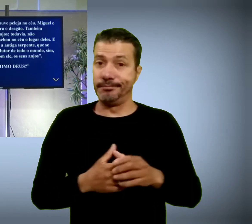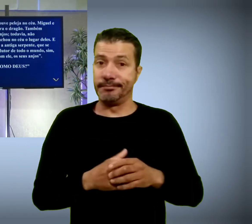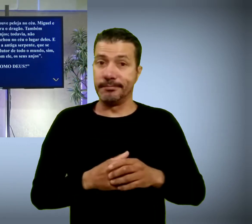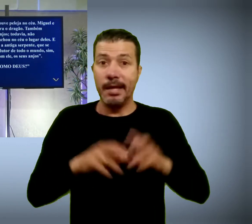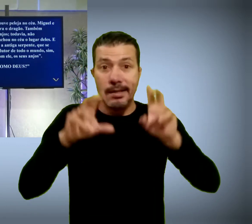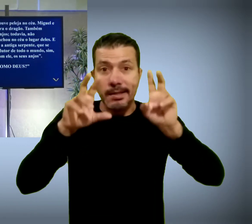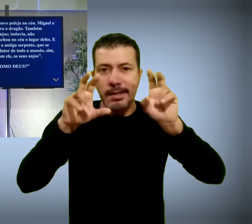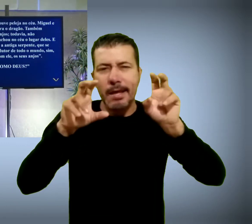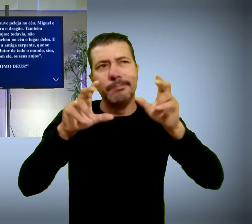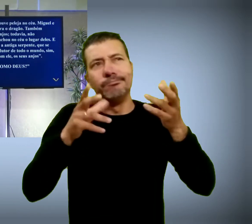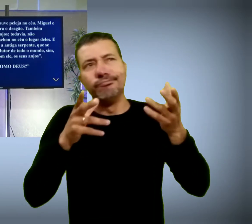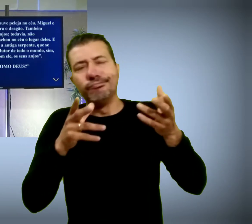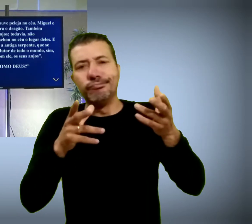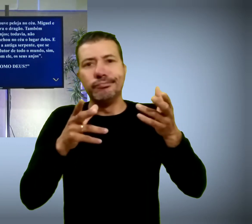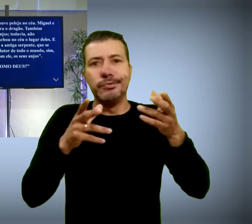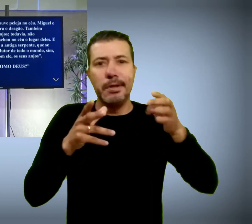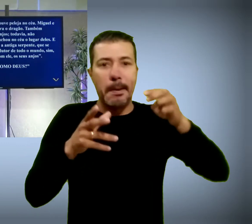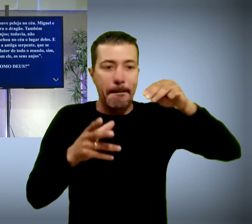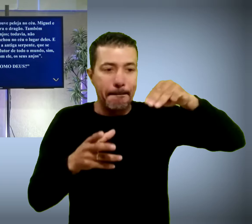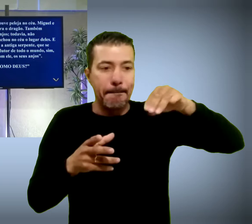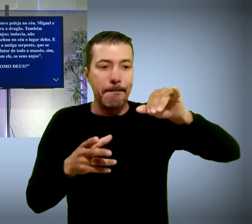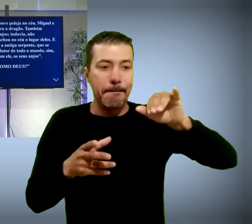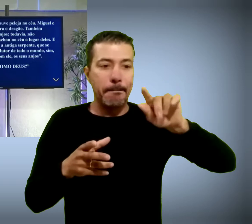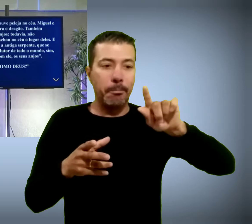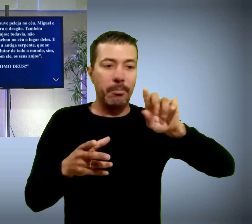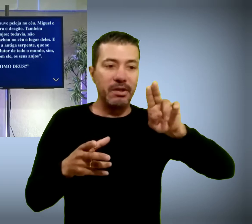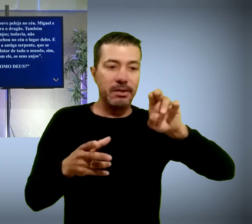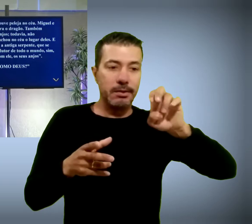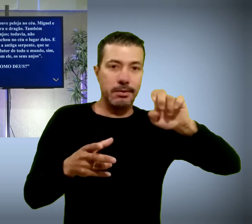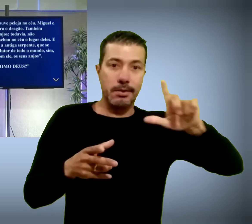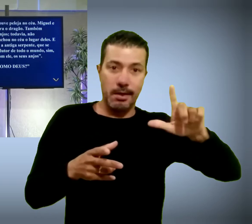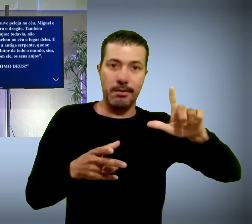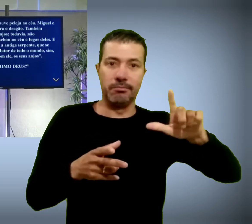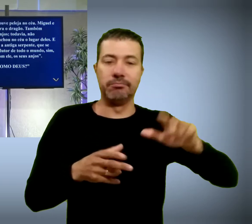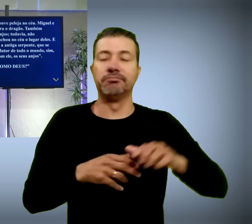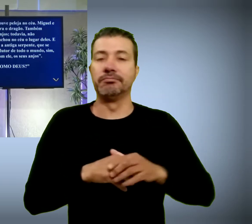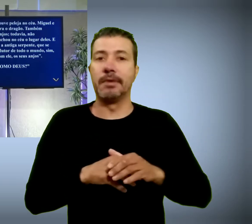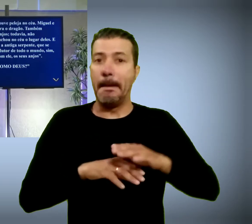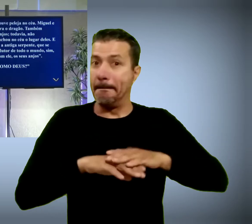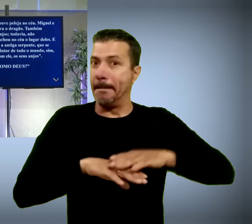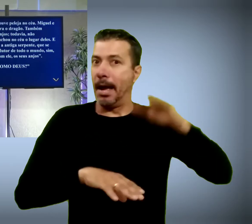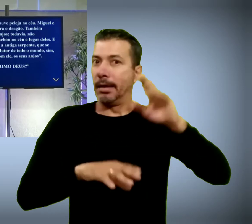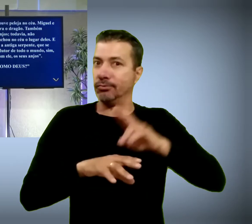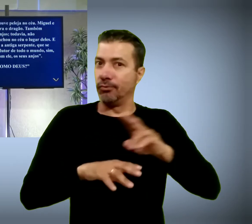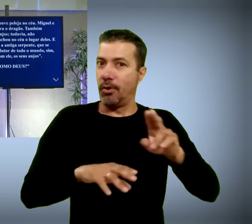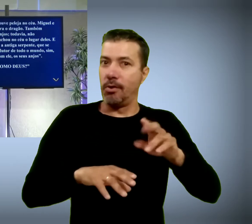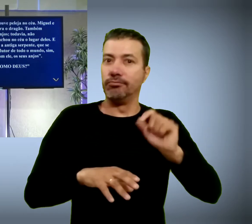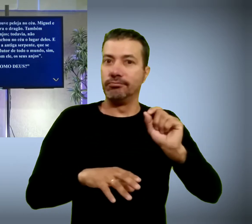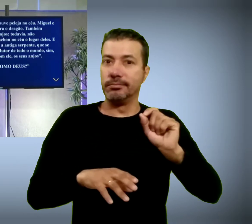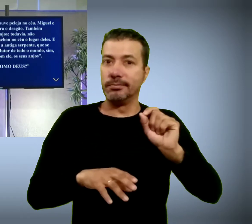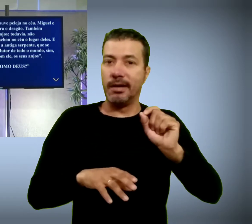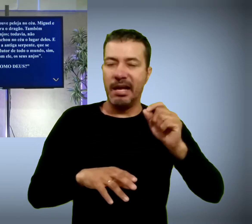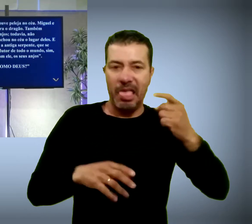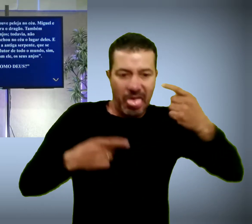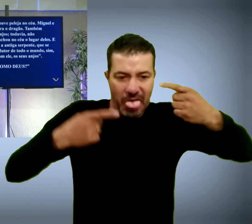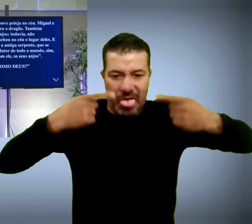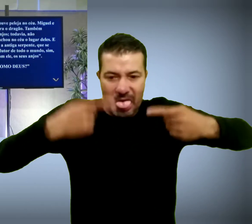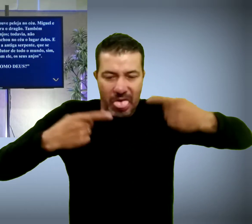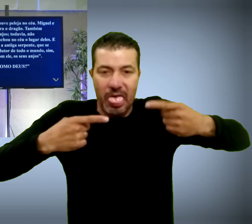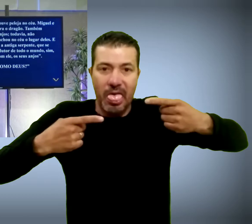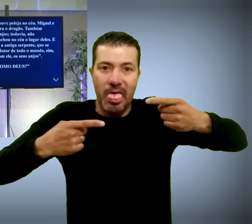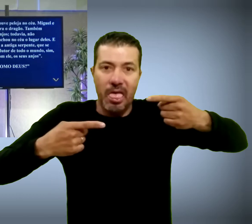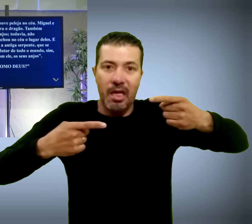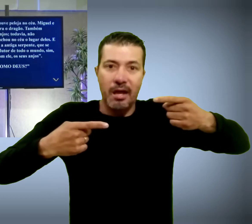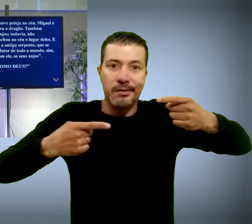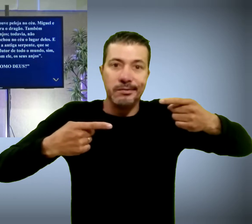esse título de Miguel. Isso aqui é mais que um nome, é um título, tá? Quando ele vai enfrentar Satanás